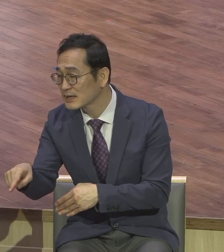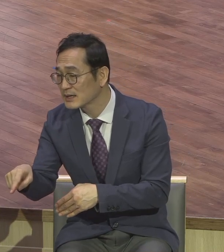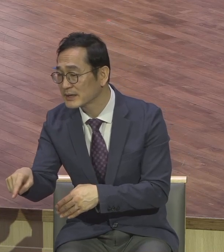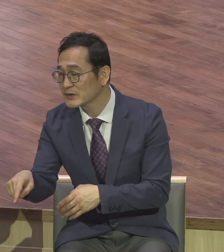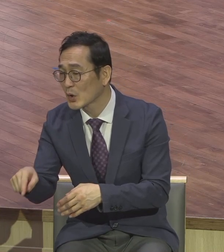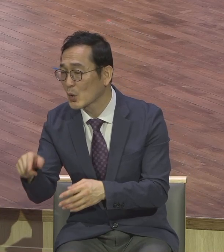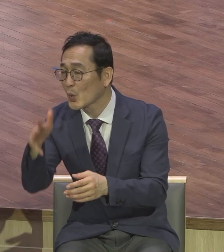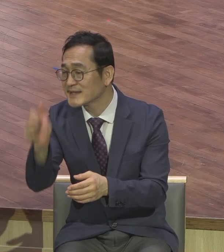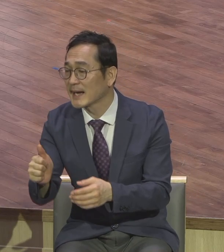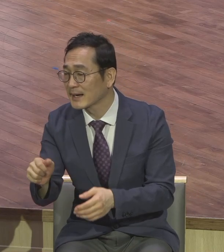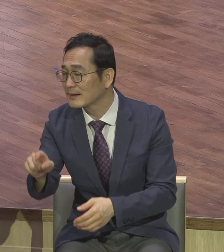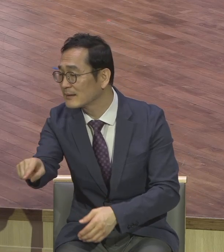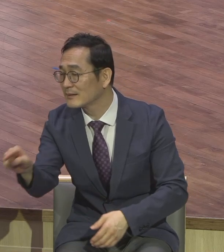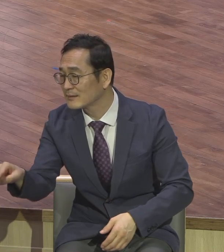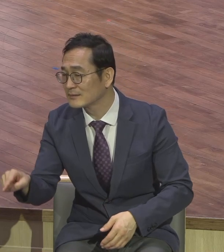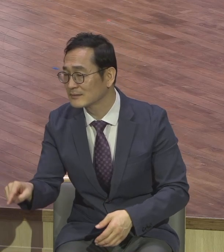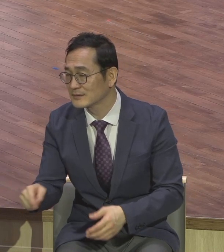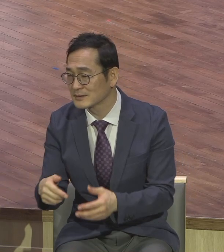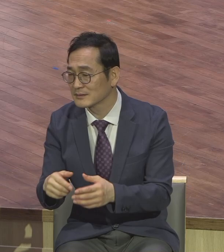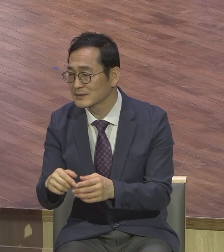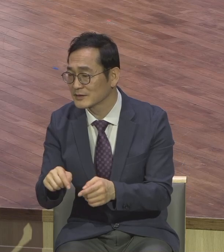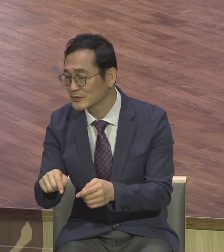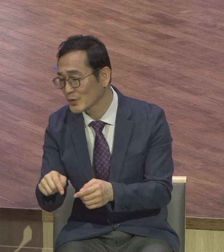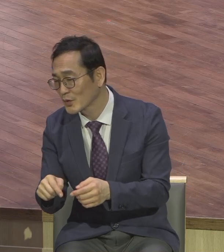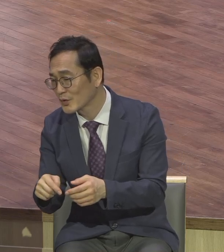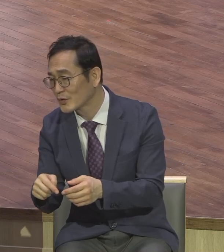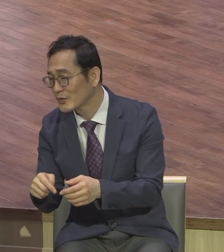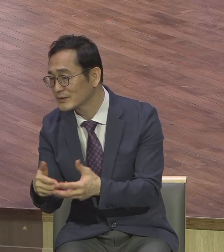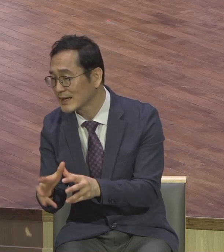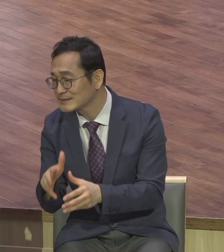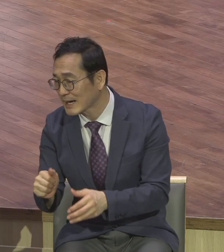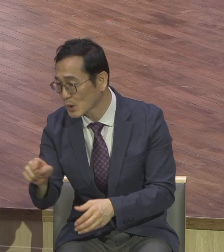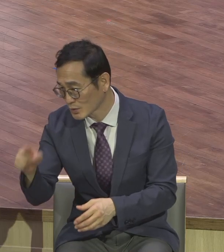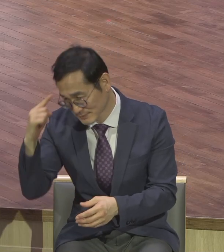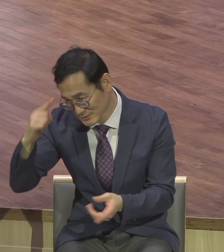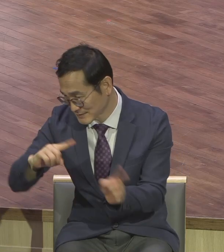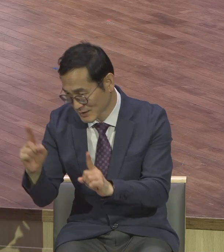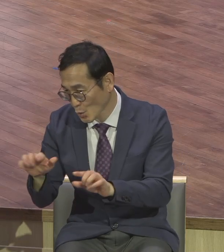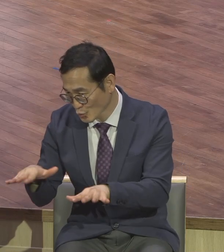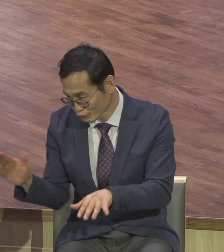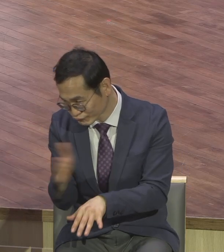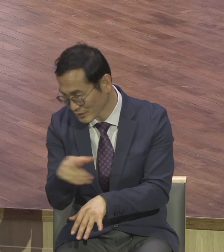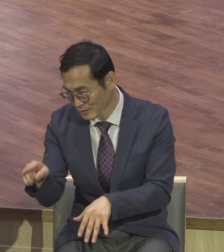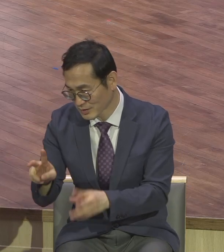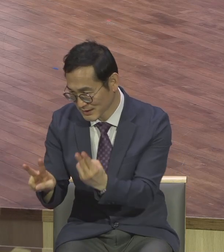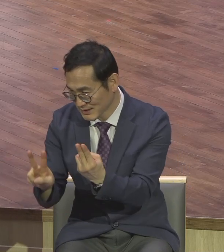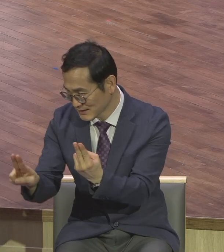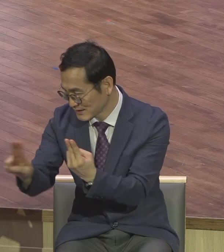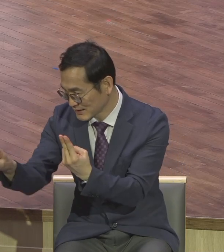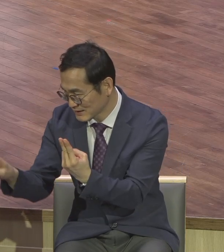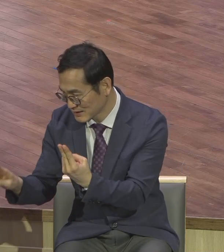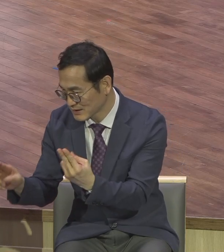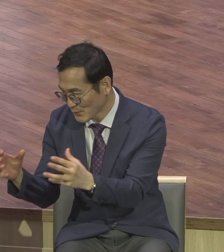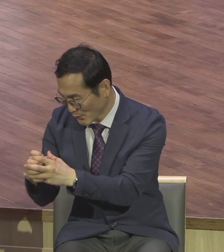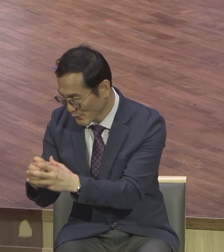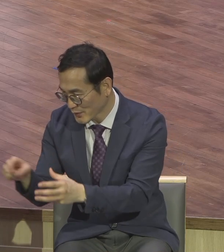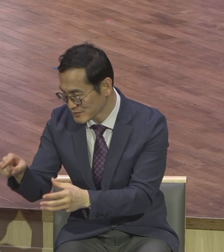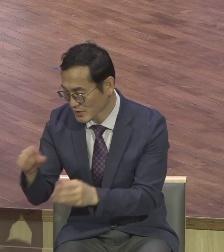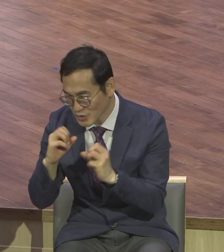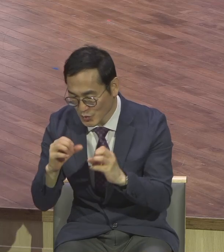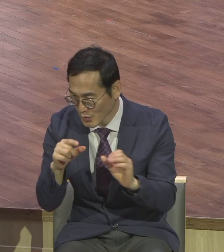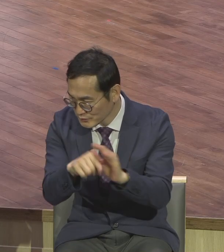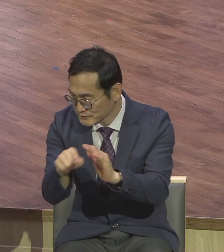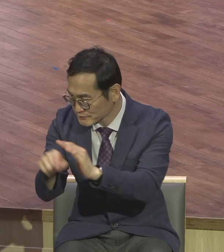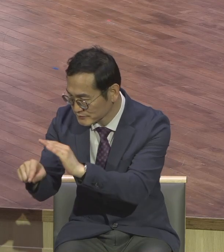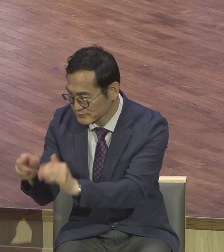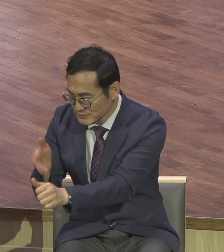장로님, 캠프 단장 김준철 장로님 정신 차리고 오늘부터 여기 투합해가지고